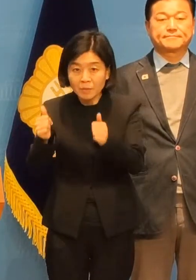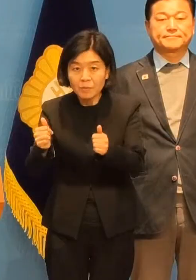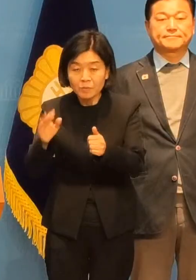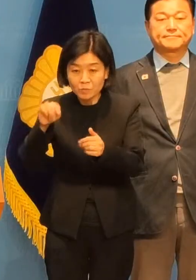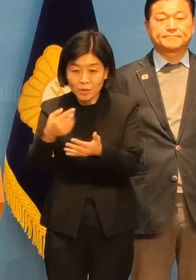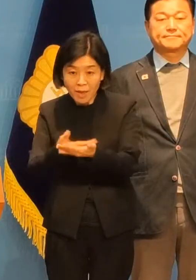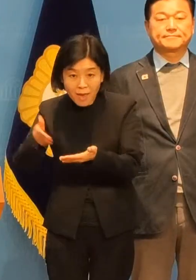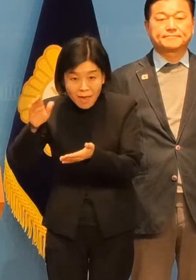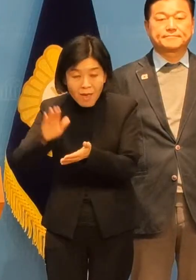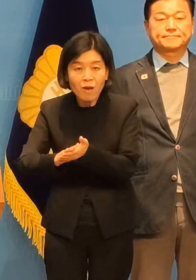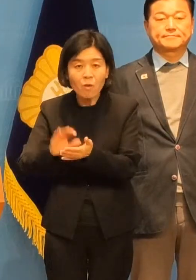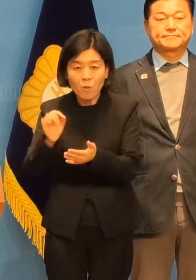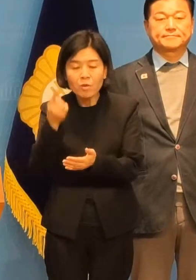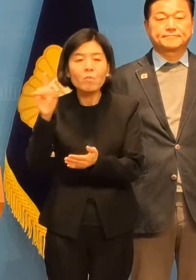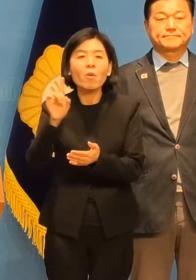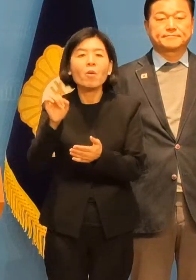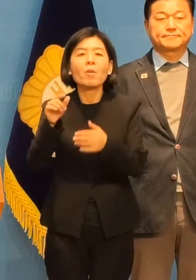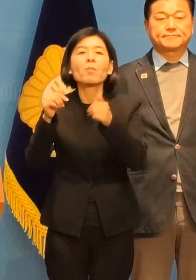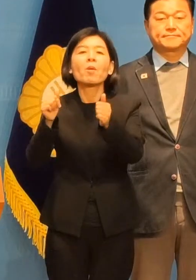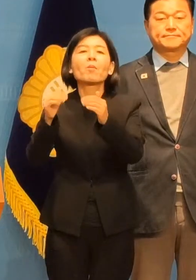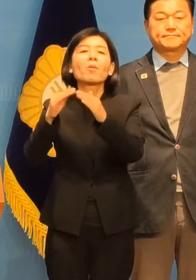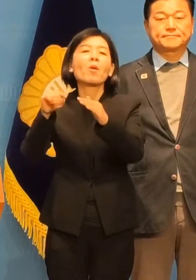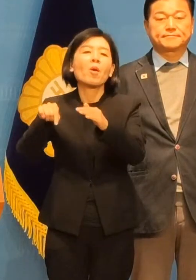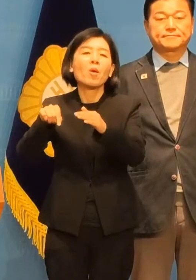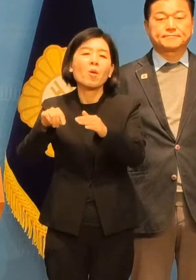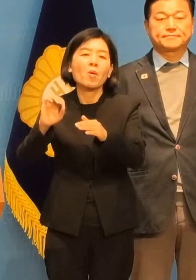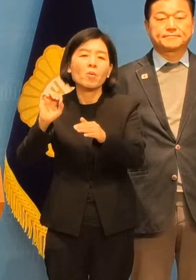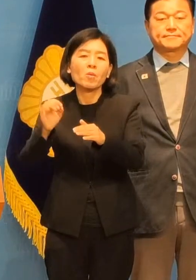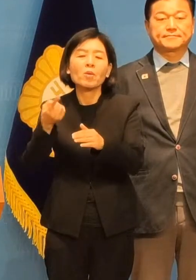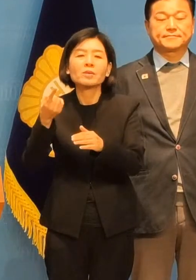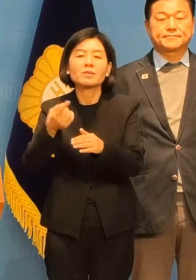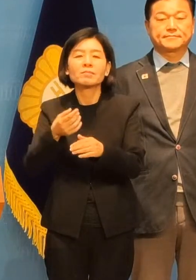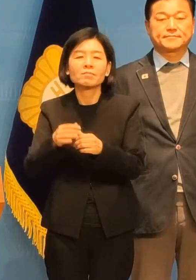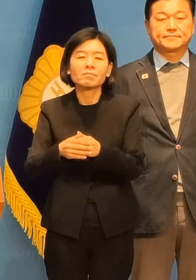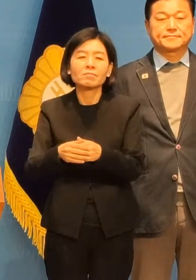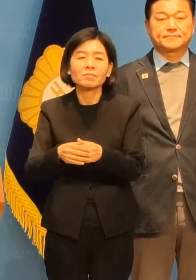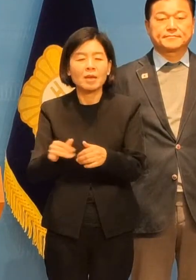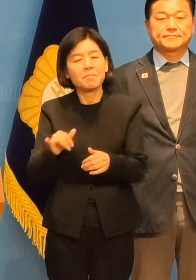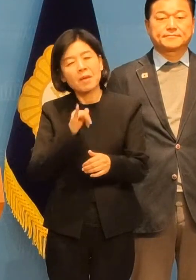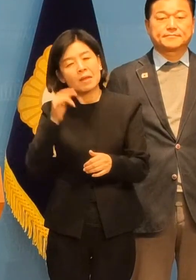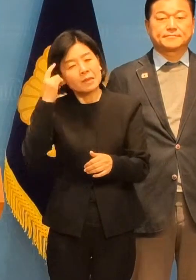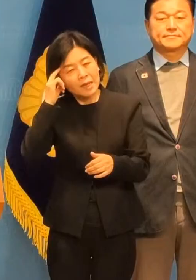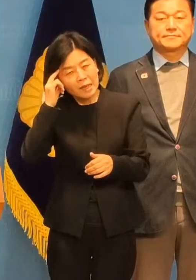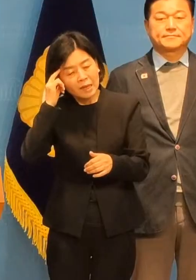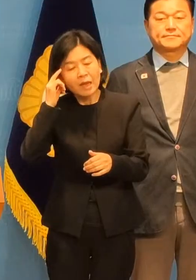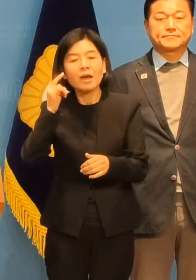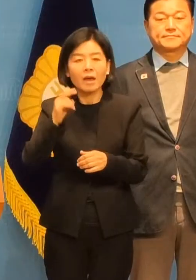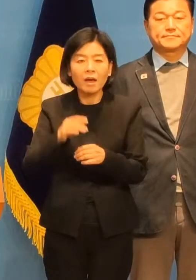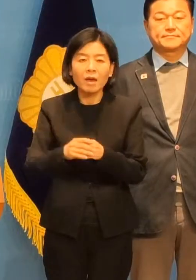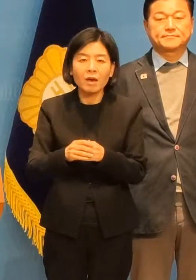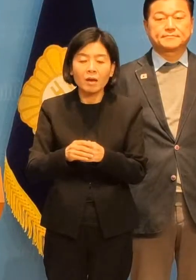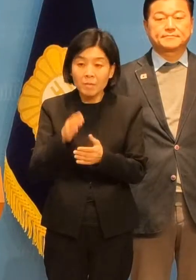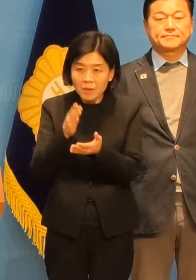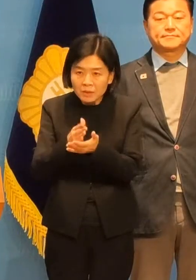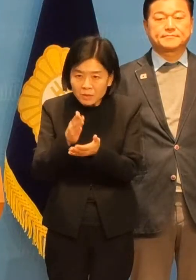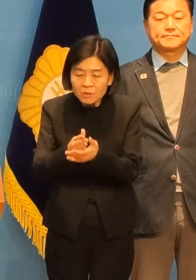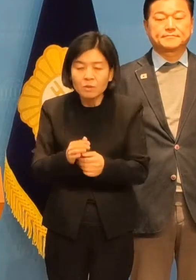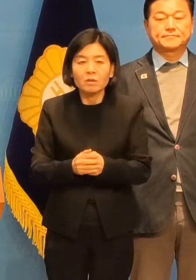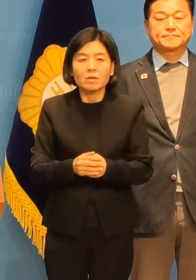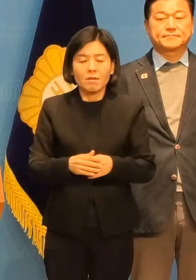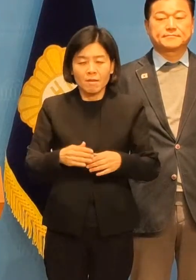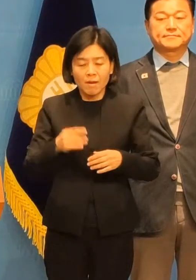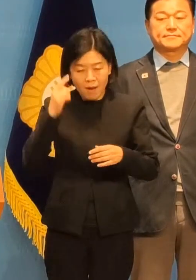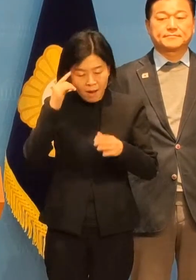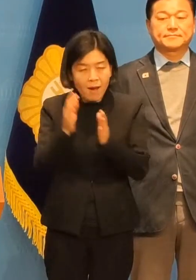법원이 자초했다. 그런 평가를 사법부가 더 이상 쓰지 말고